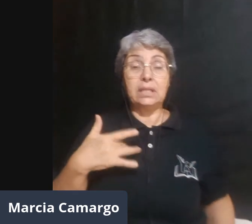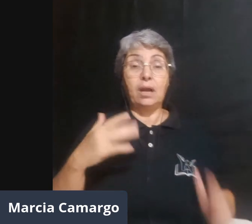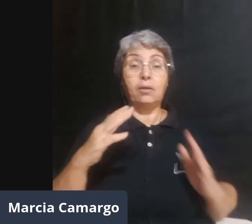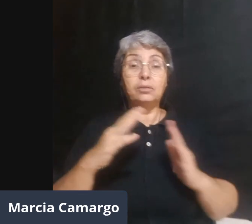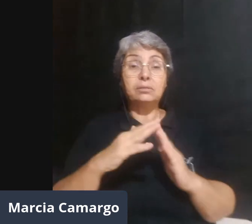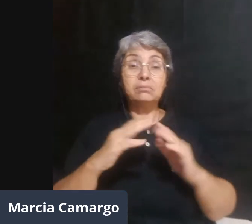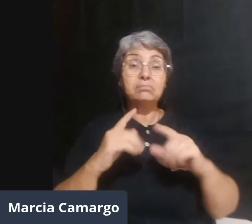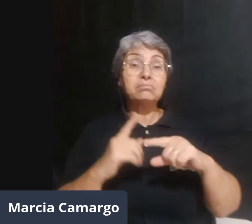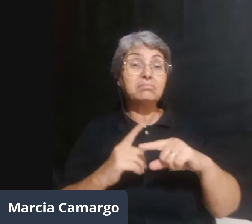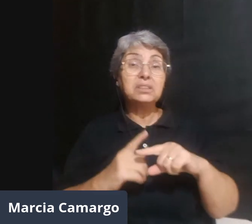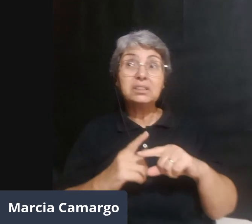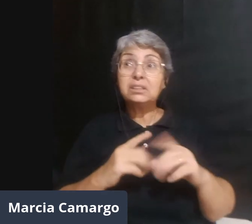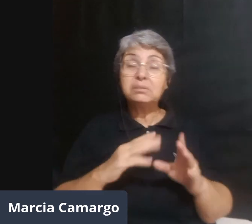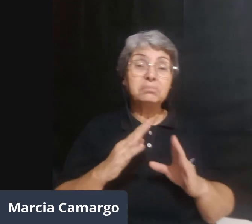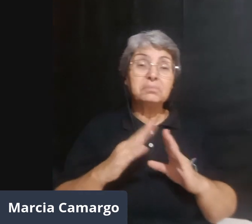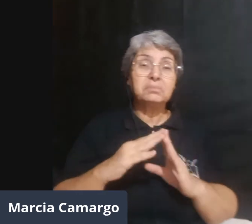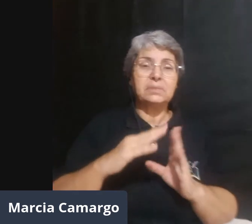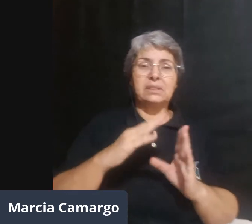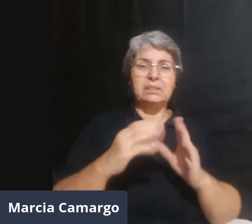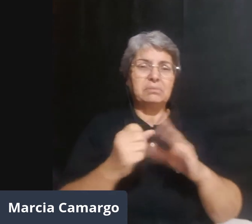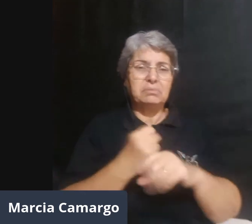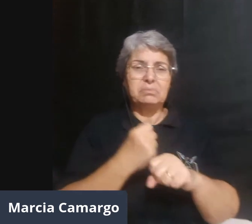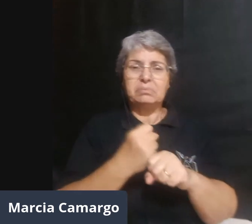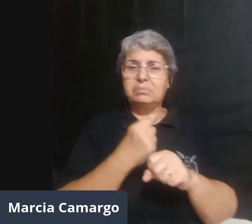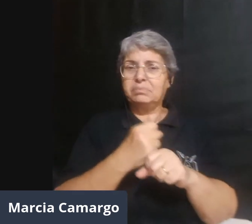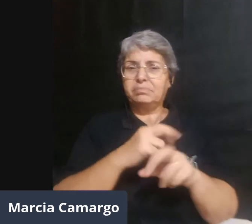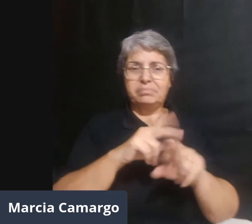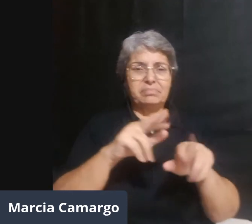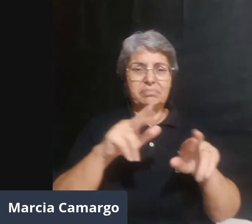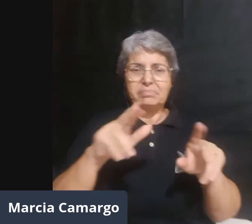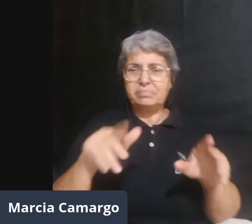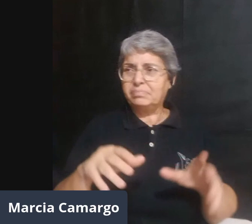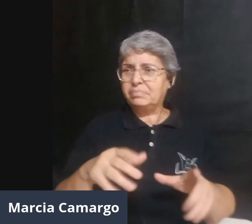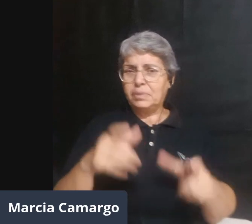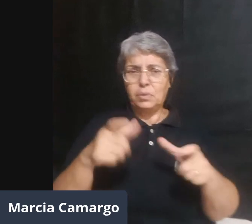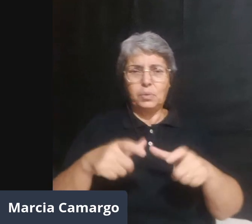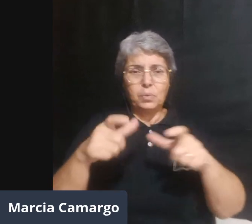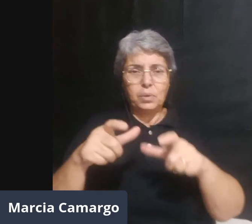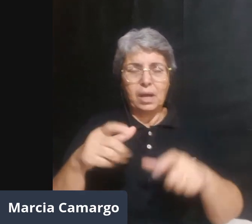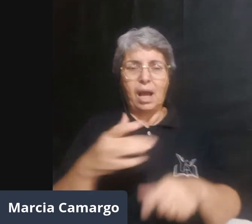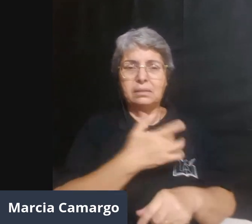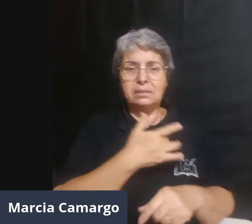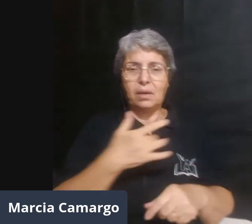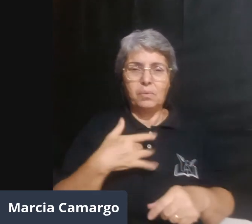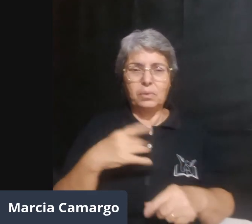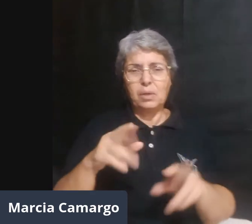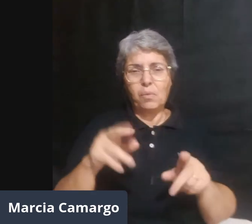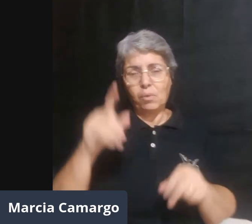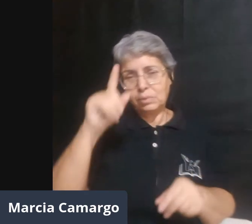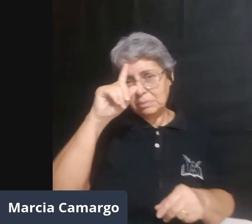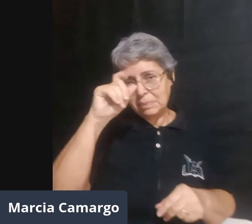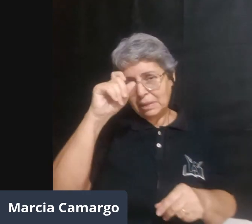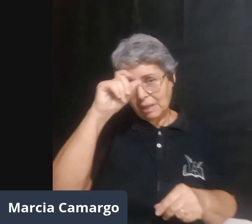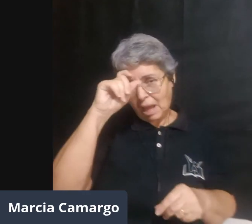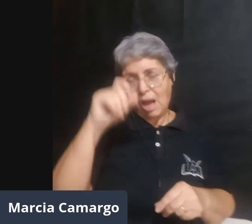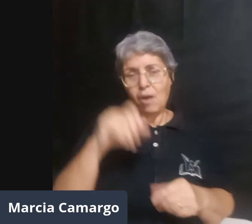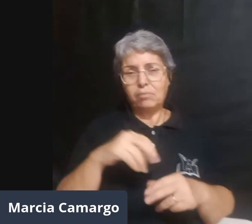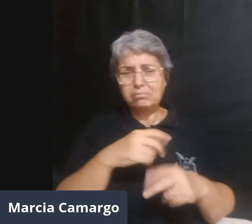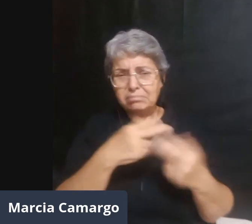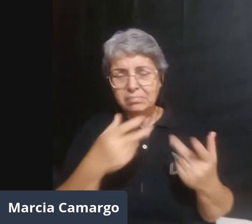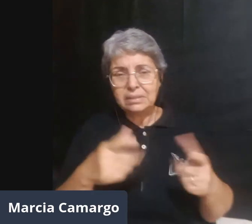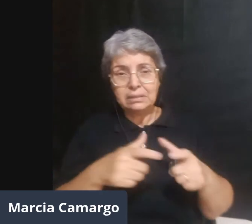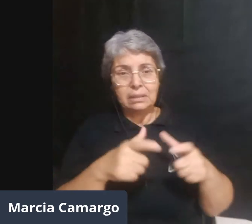editoras eclesiásticas no Ocidente. Por outro lado, nossa maturidade espiritual não cresceu na mesma